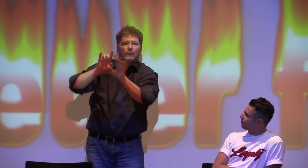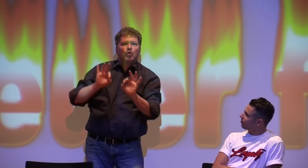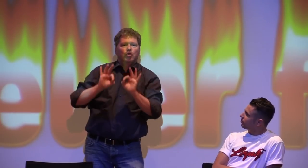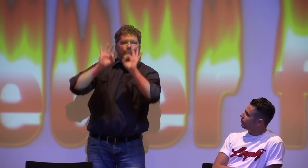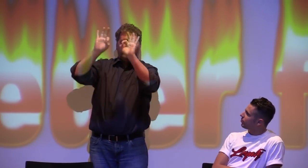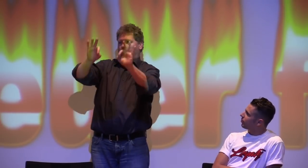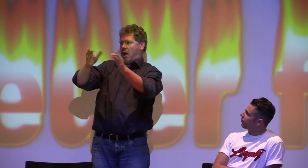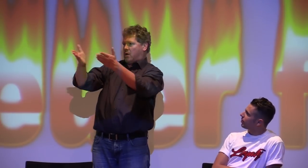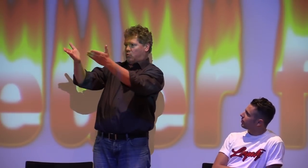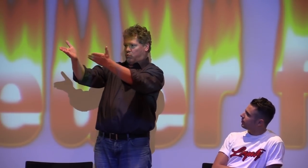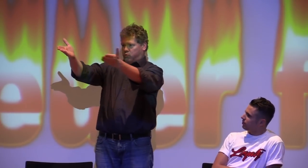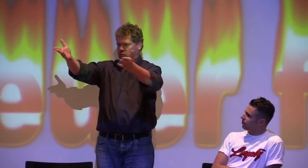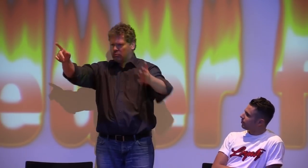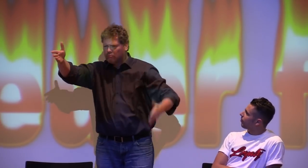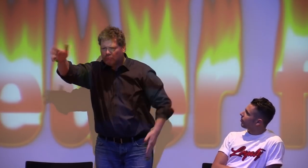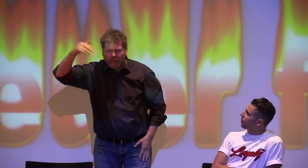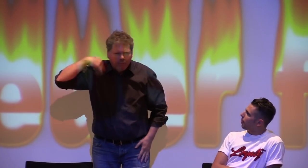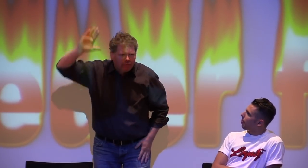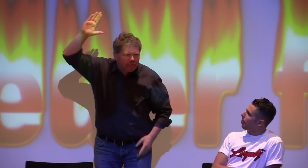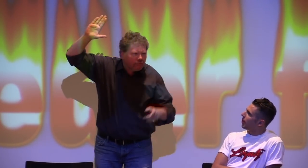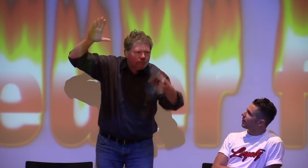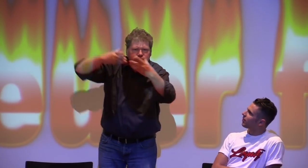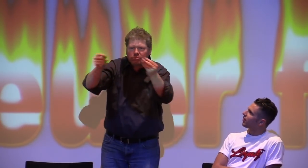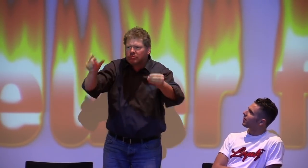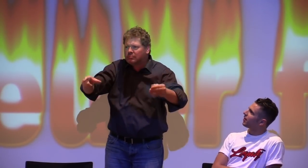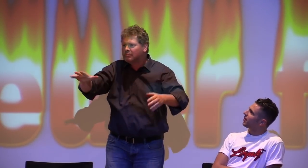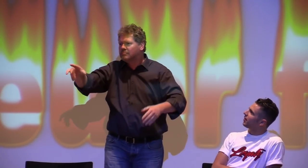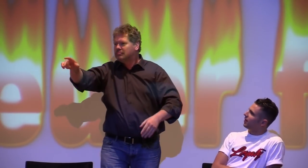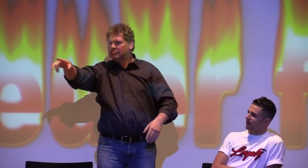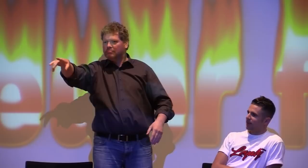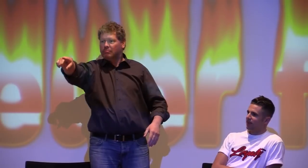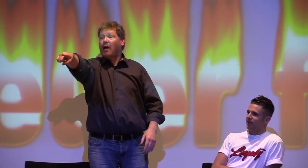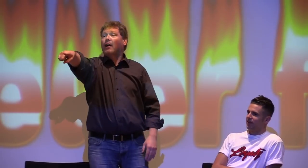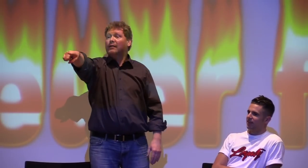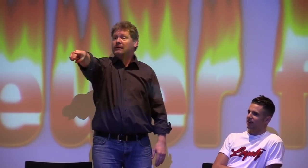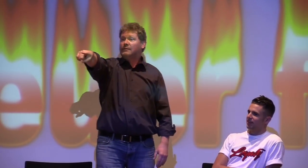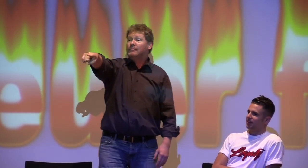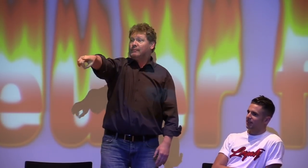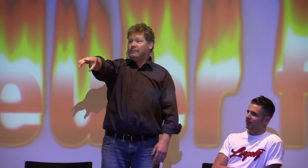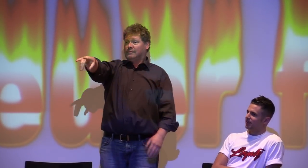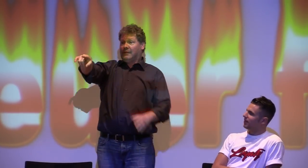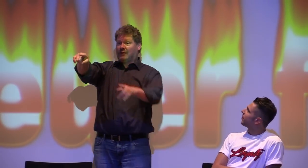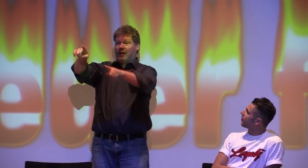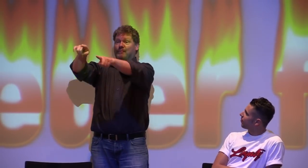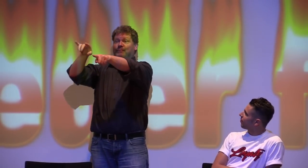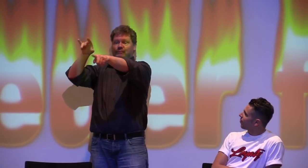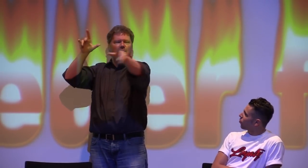braucht eine gute Aussaat und er braucht natürlich das passende Wetter. Wer hat sich gerade gemeldet? Genau,